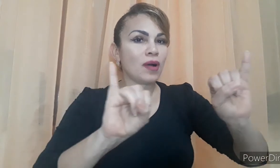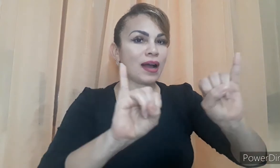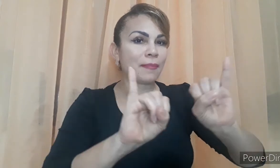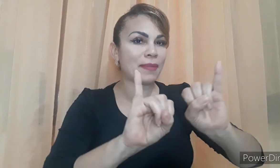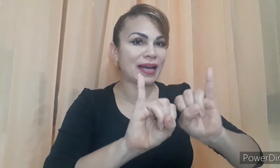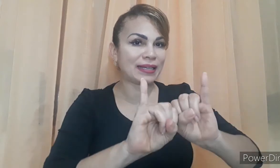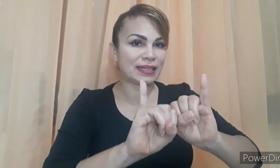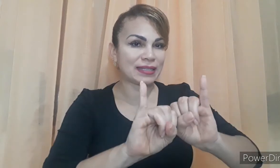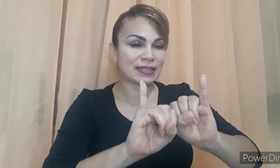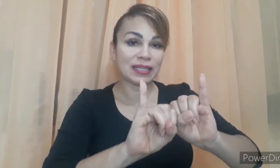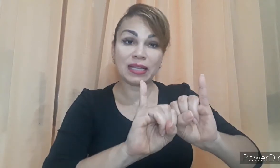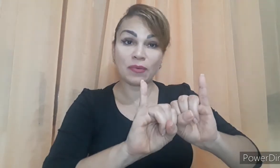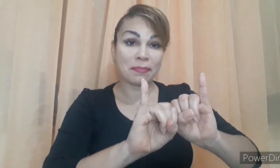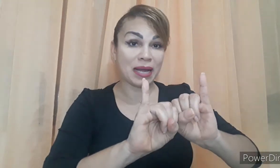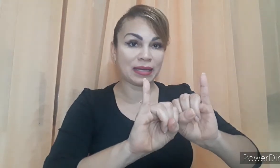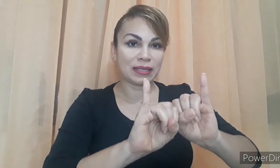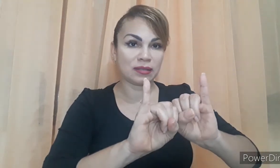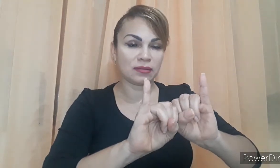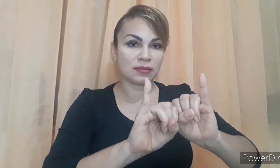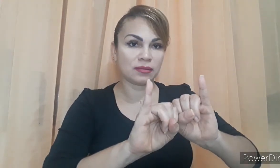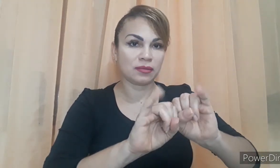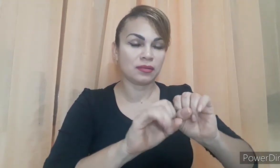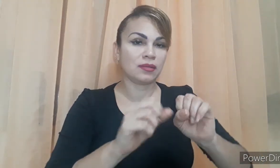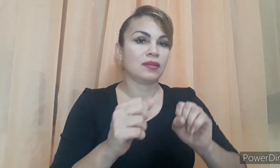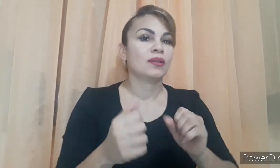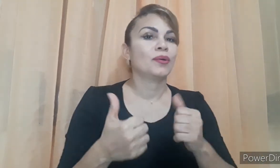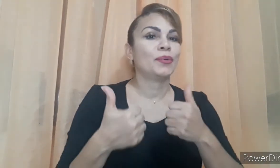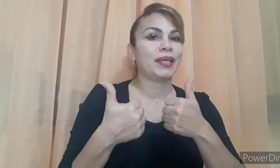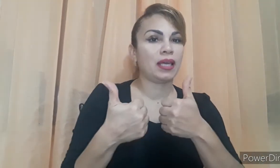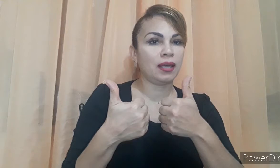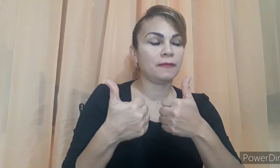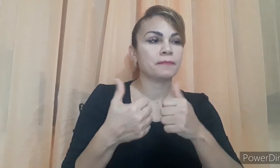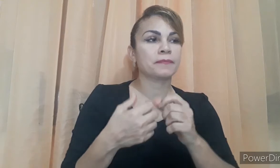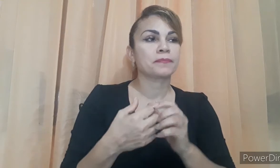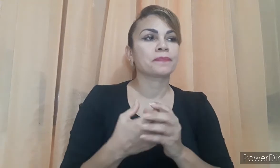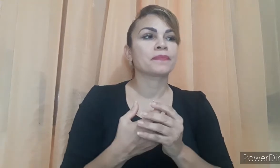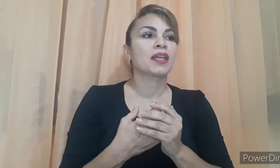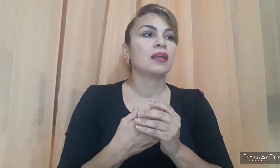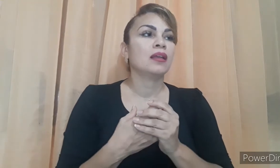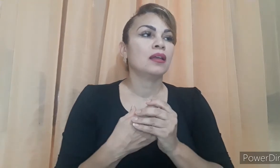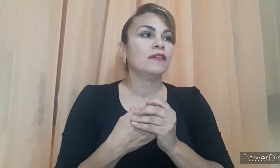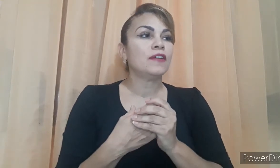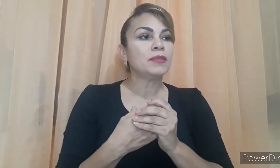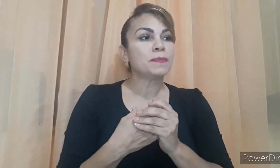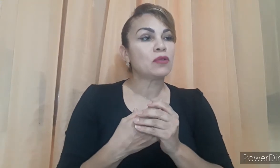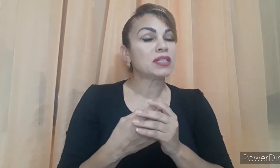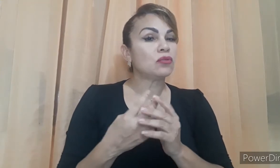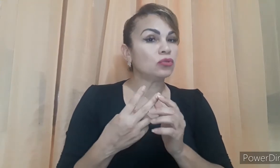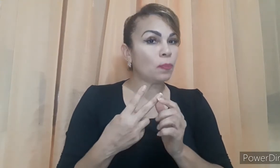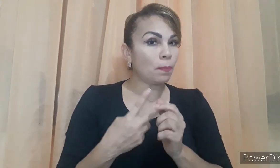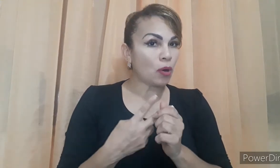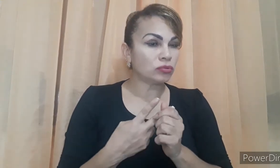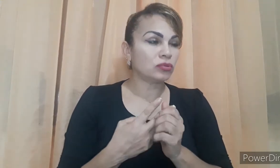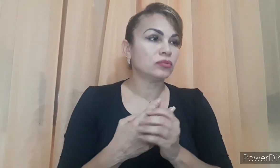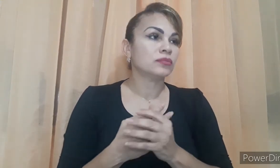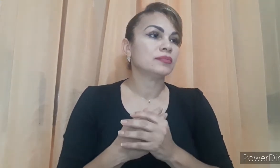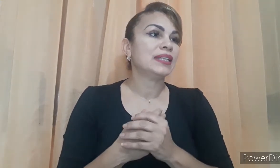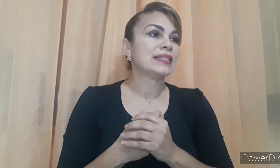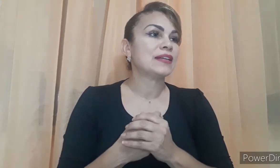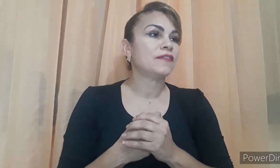a magras e não a magra. Ok? Vamos para o segundo ponto,